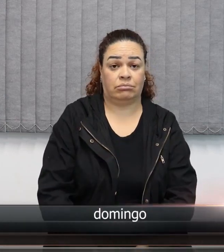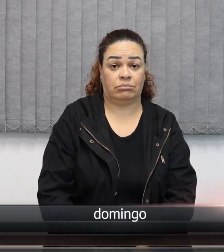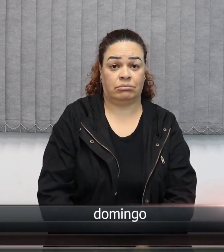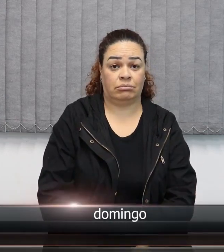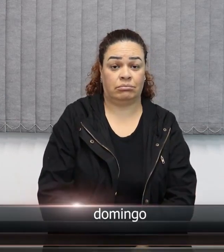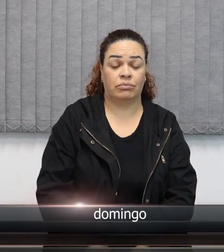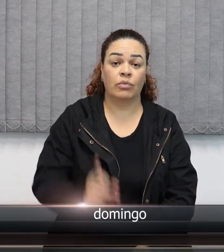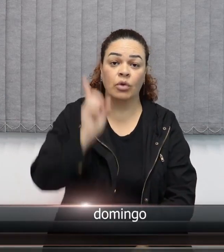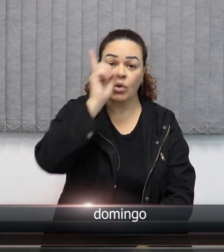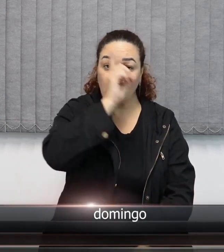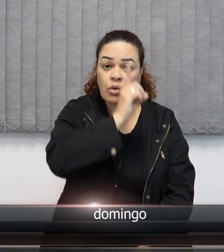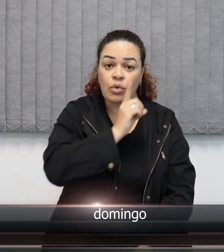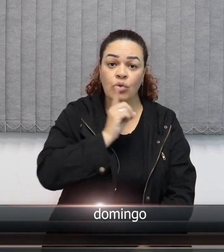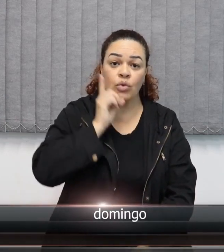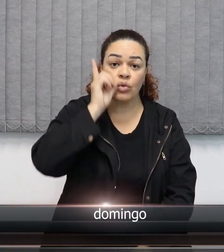Domingo,